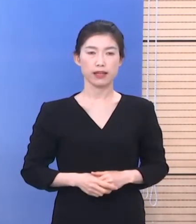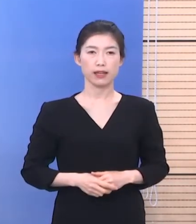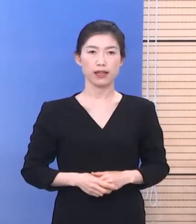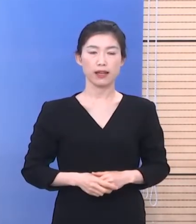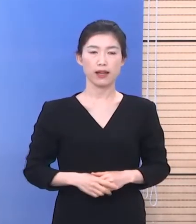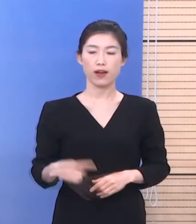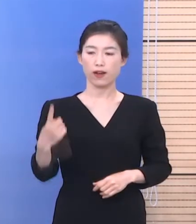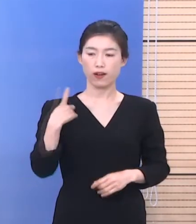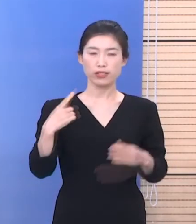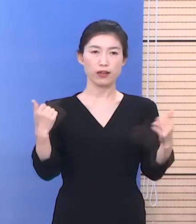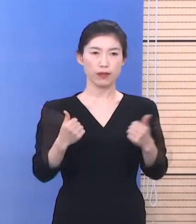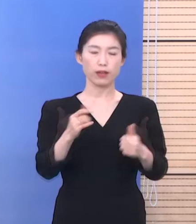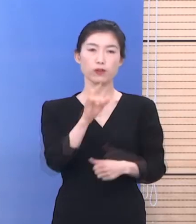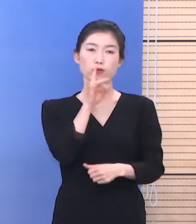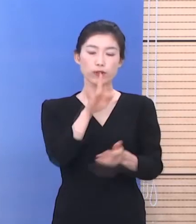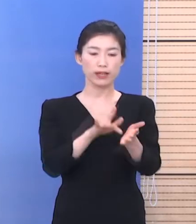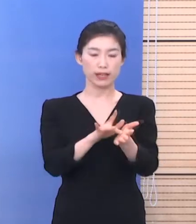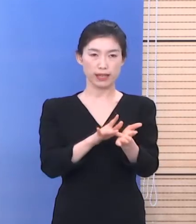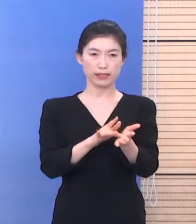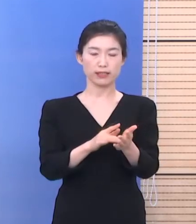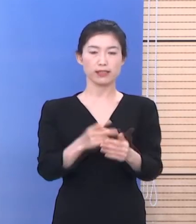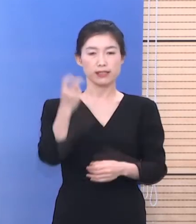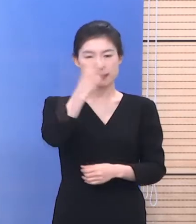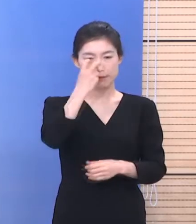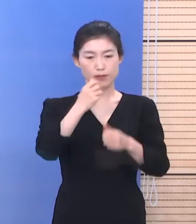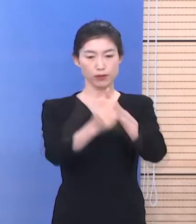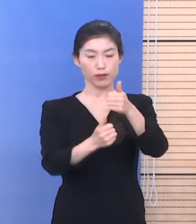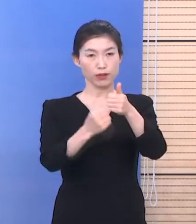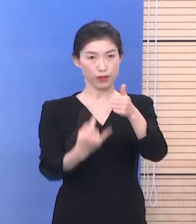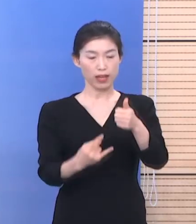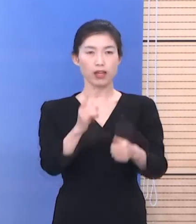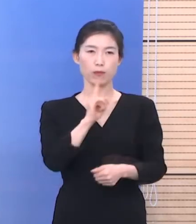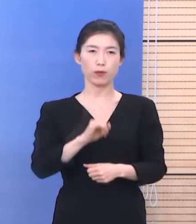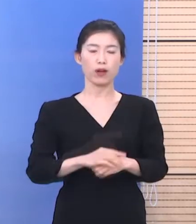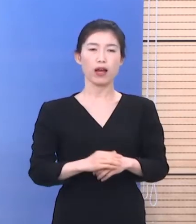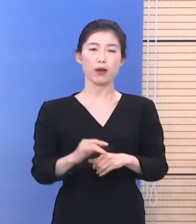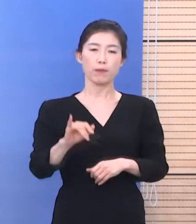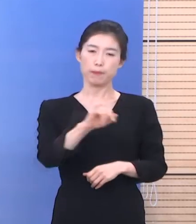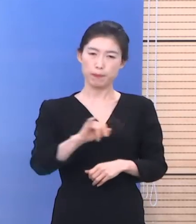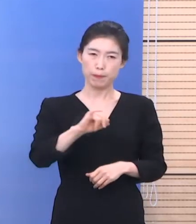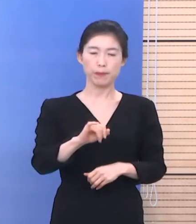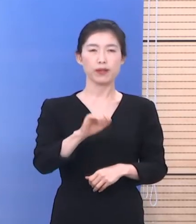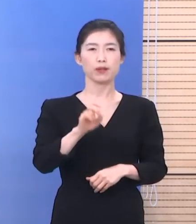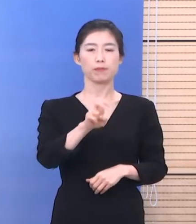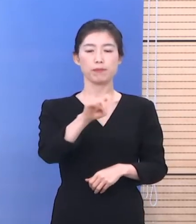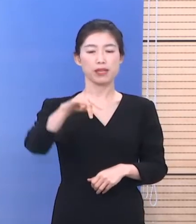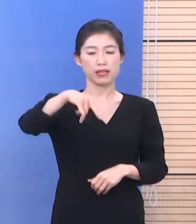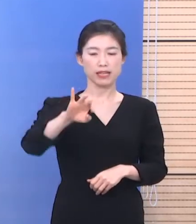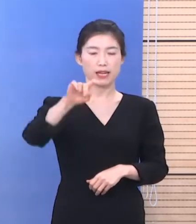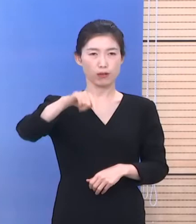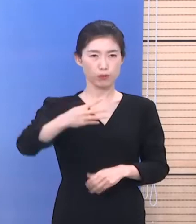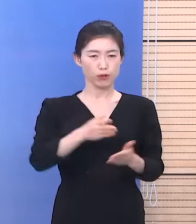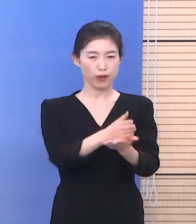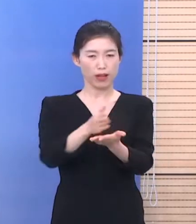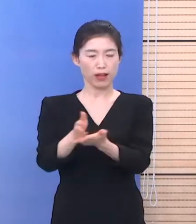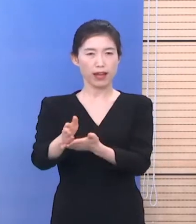이번에 개최된 중앙약사심의위원회에서는 바이러스학, 미생물학, 약학 분야